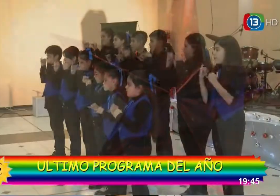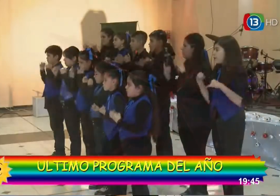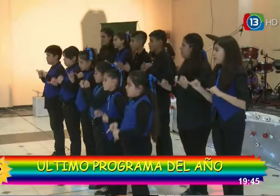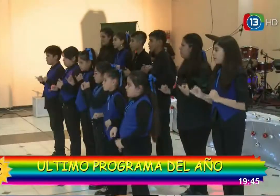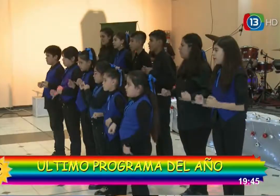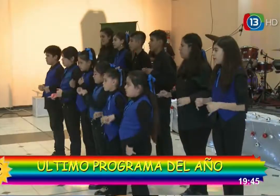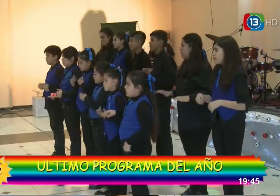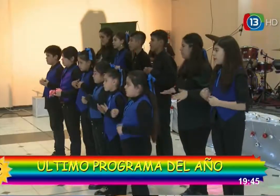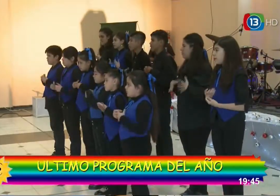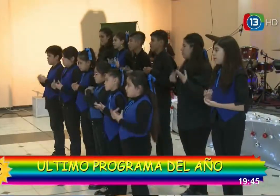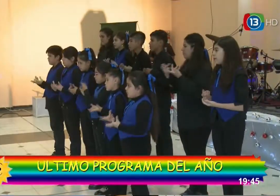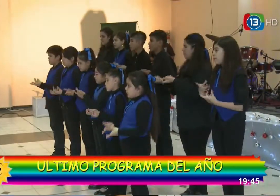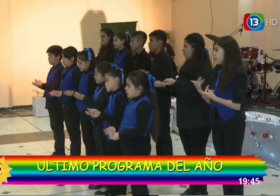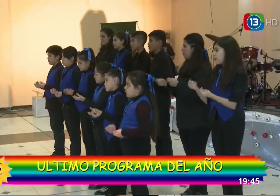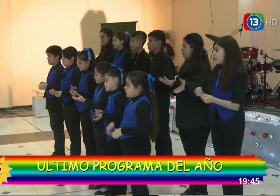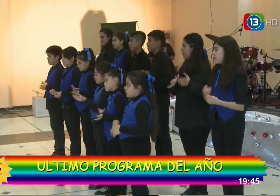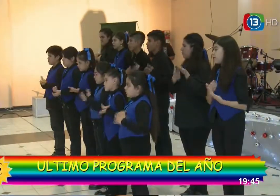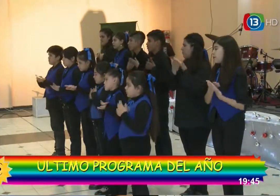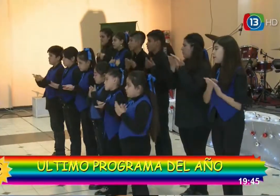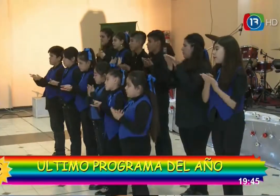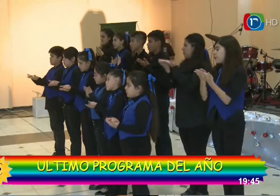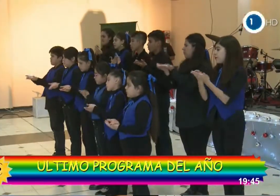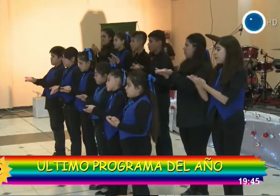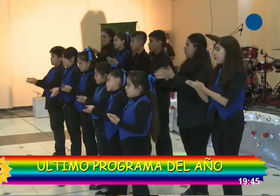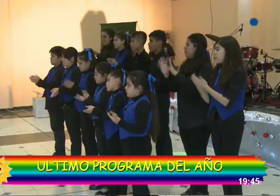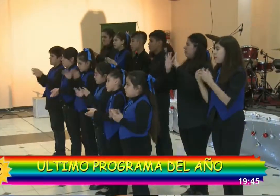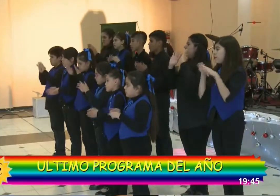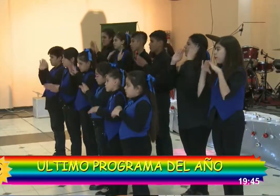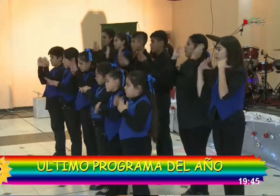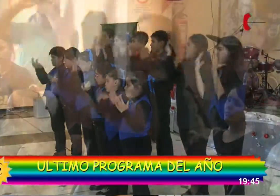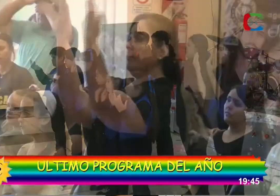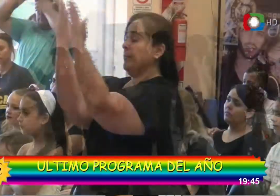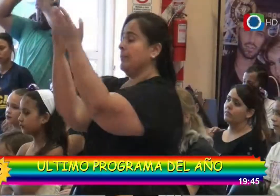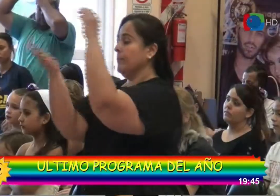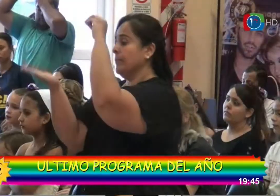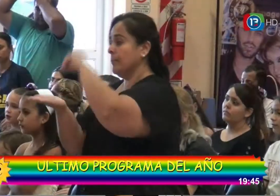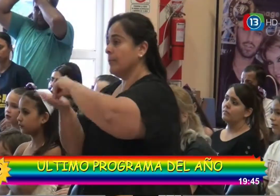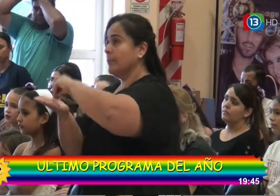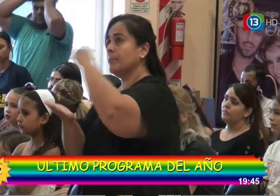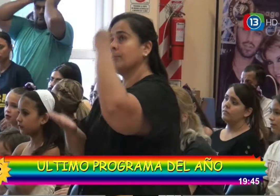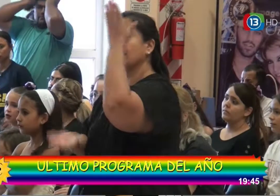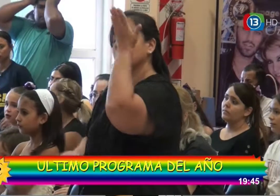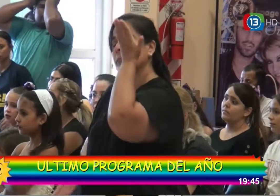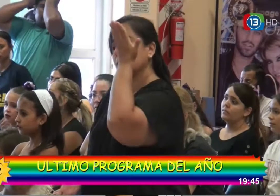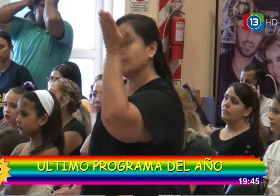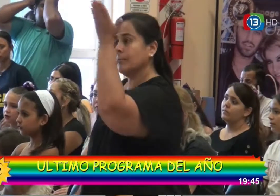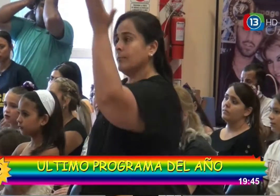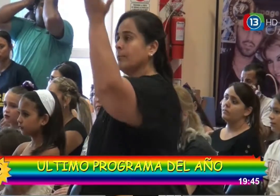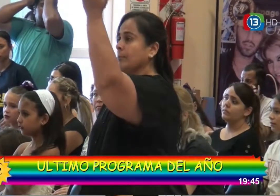brinda amor, que el mundo entero pide más